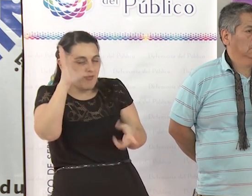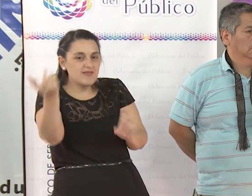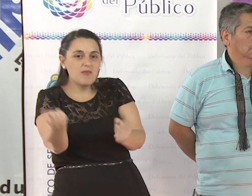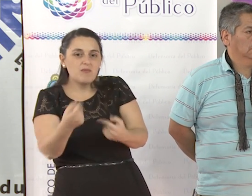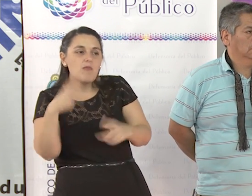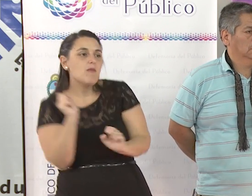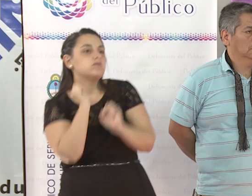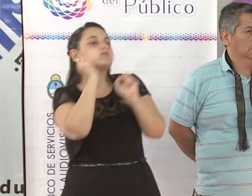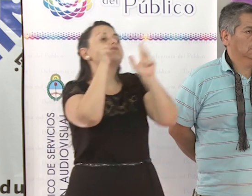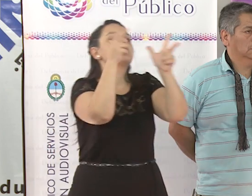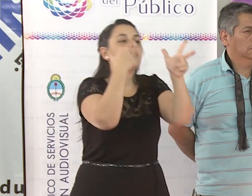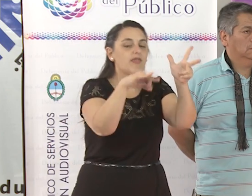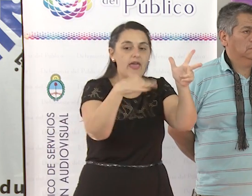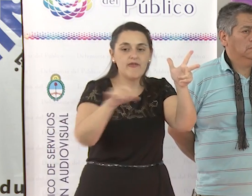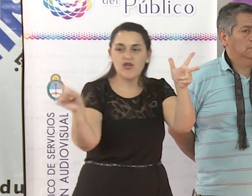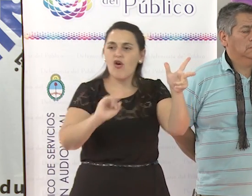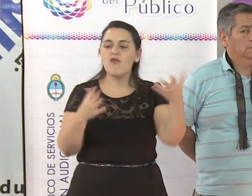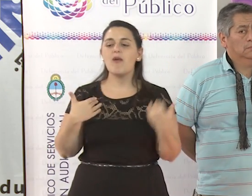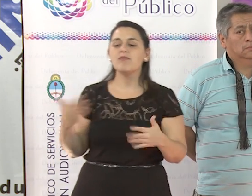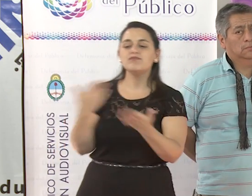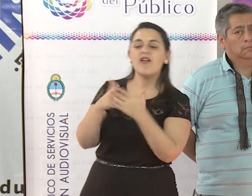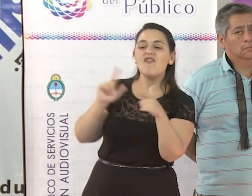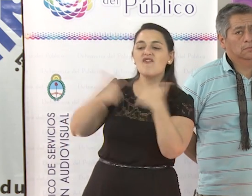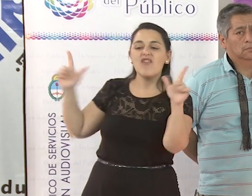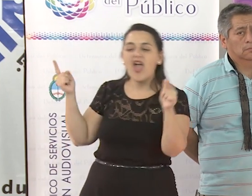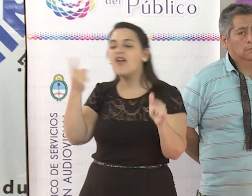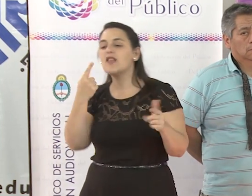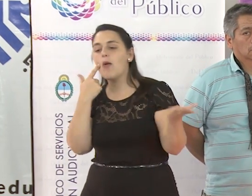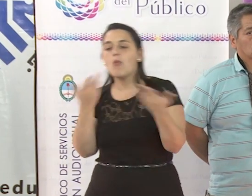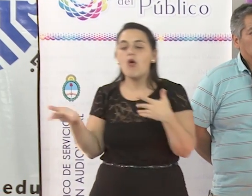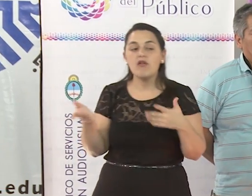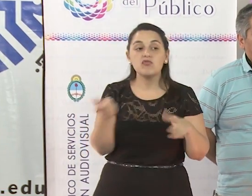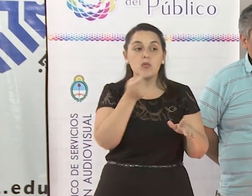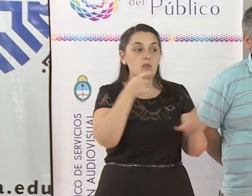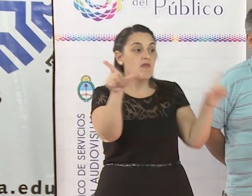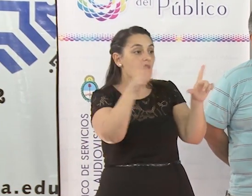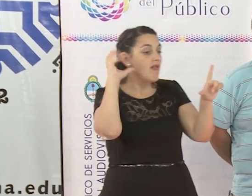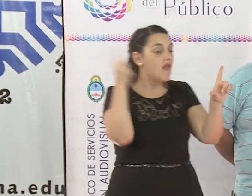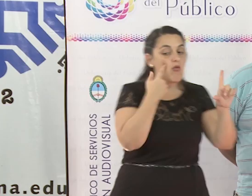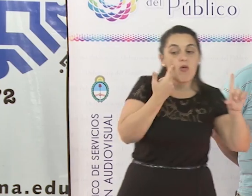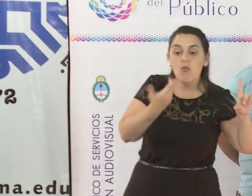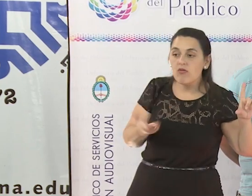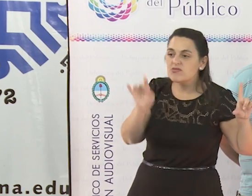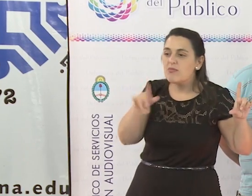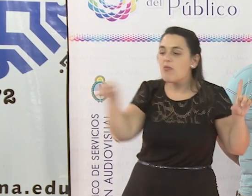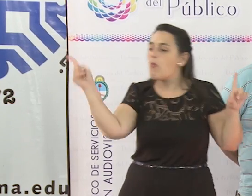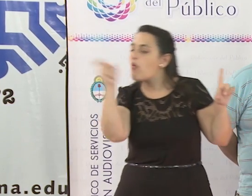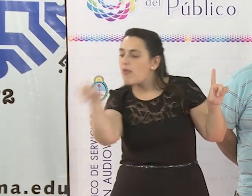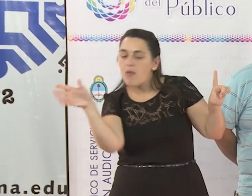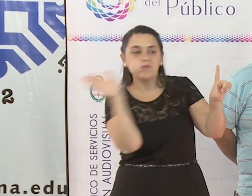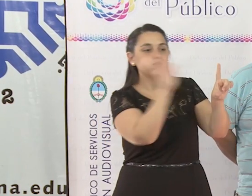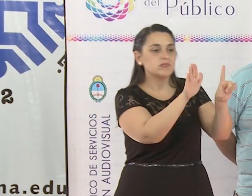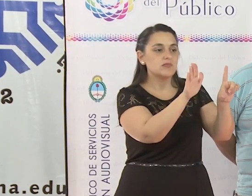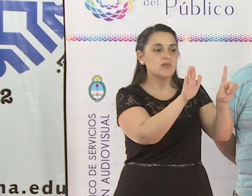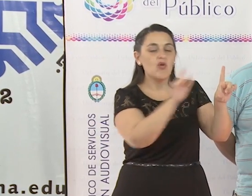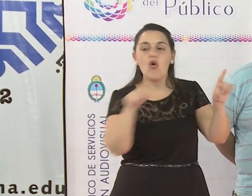y por ahí no ser visto desde una mirada tan folclórica o que solamente a veces los medios se acuerden de nosotros para contar un conflicto o para contar algún